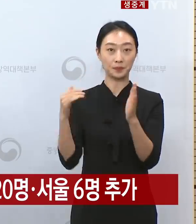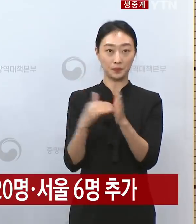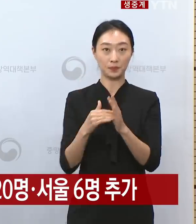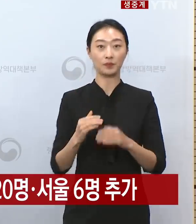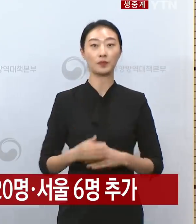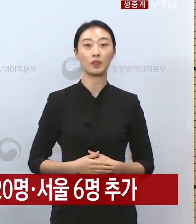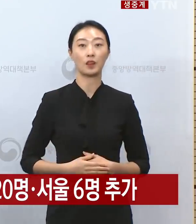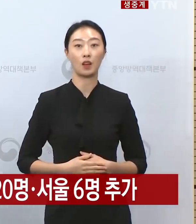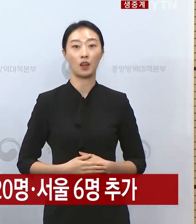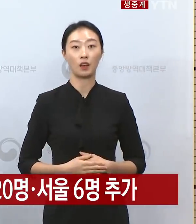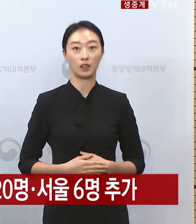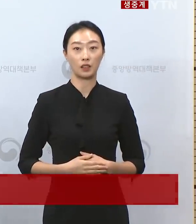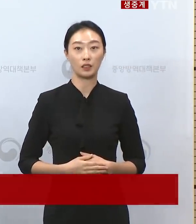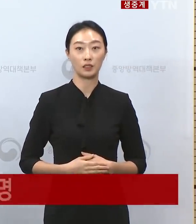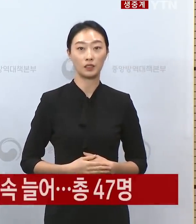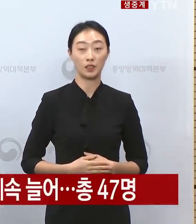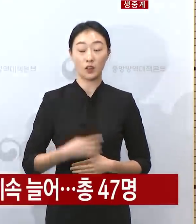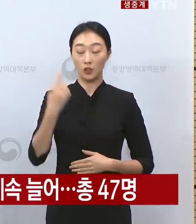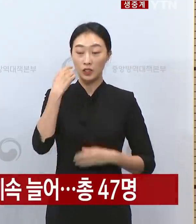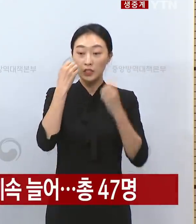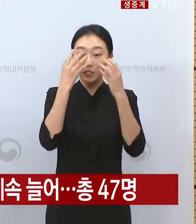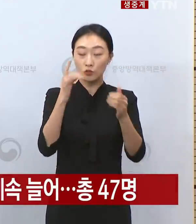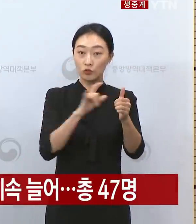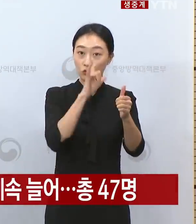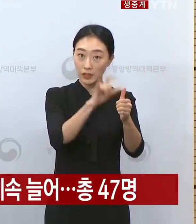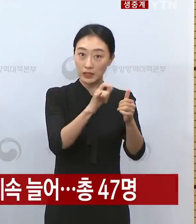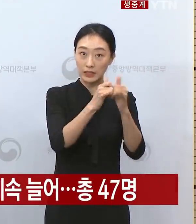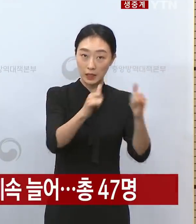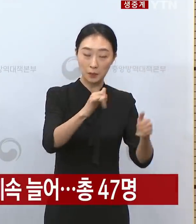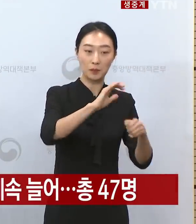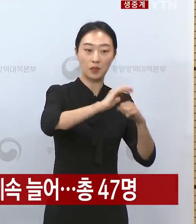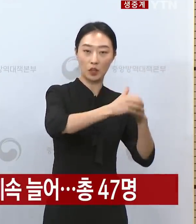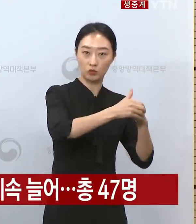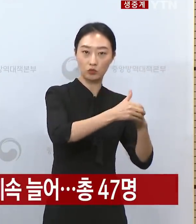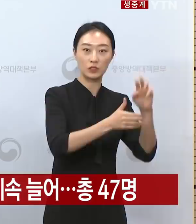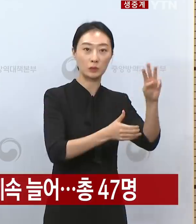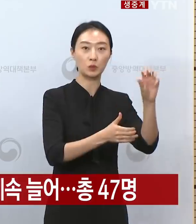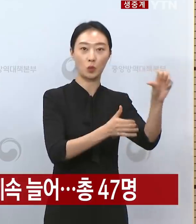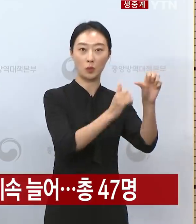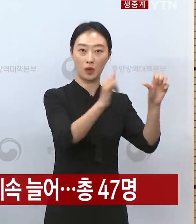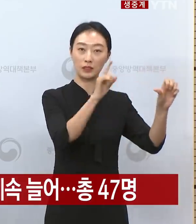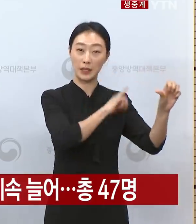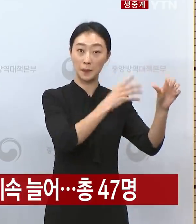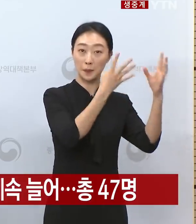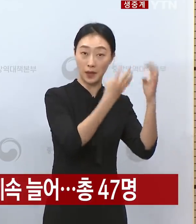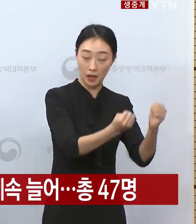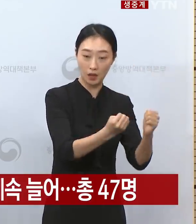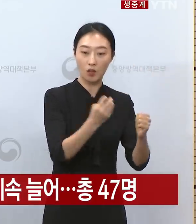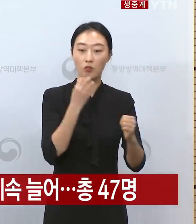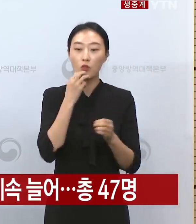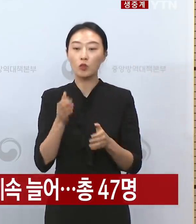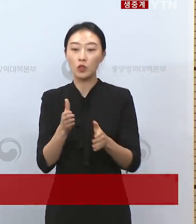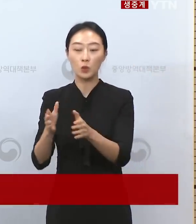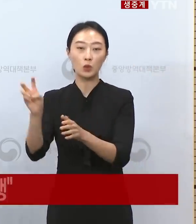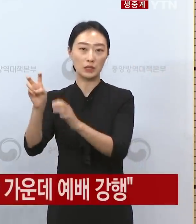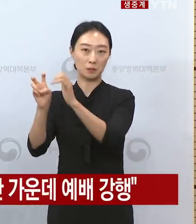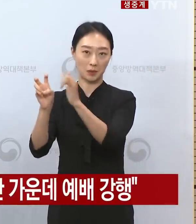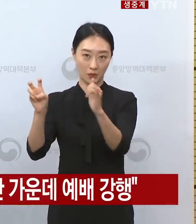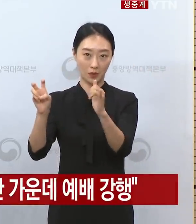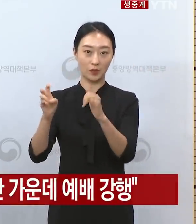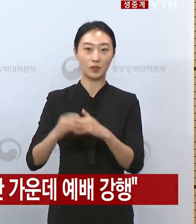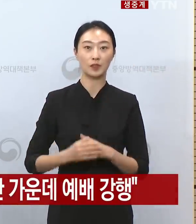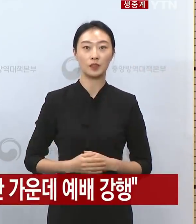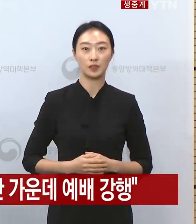어제 신규 환자의 발생 규모를 보시면 대구 지역이 35명으로 가장 많았고 경기도 지역이 20명으로